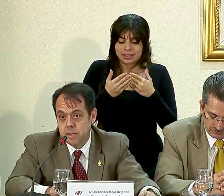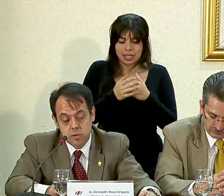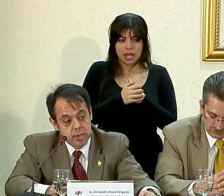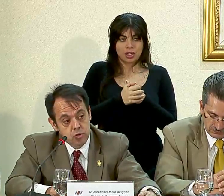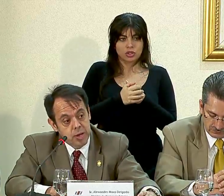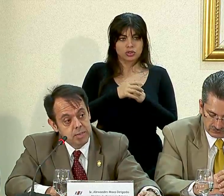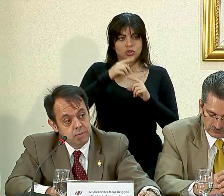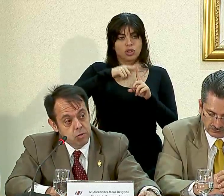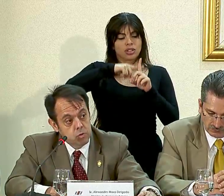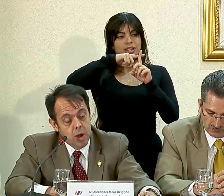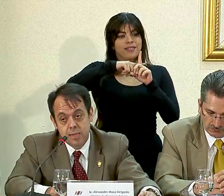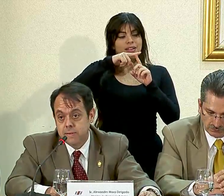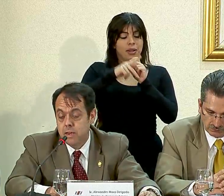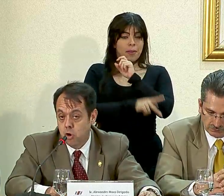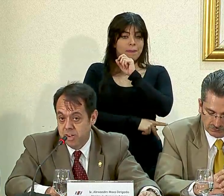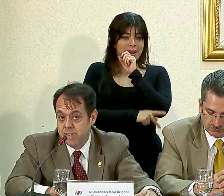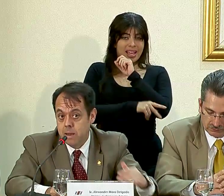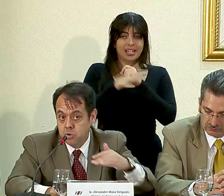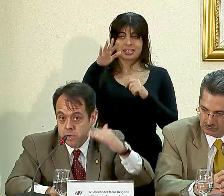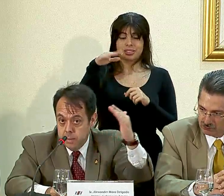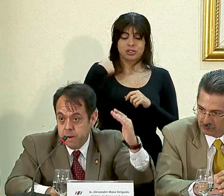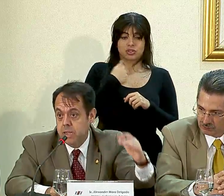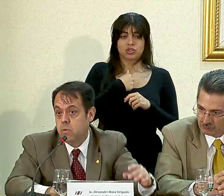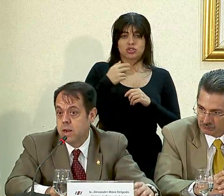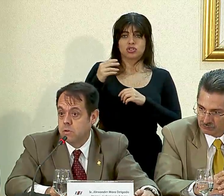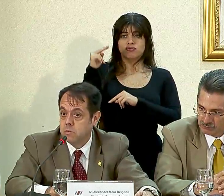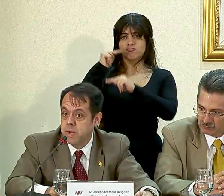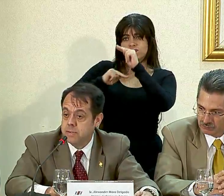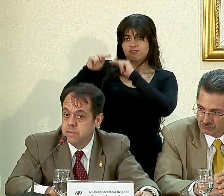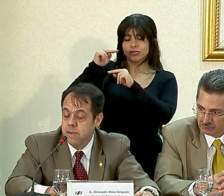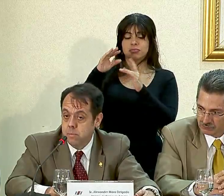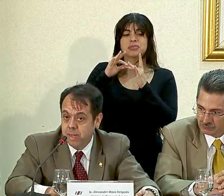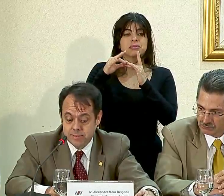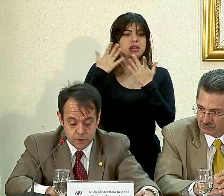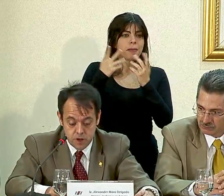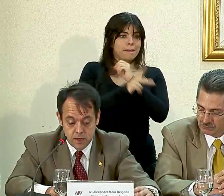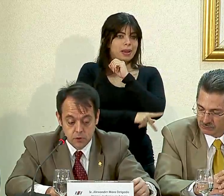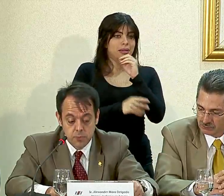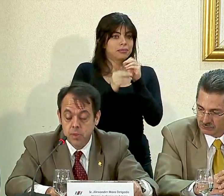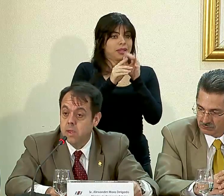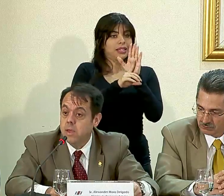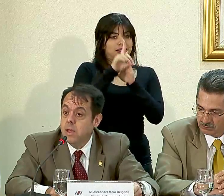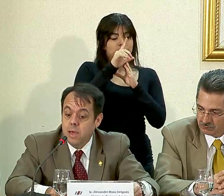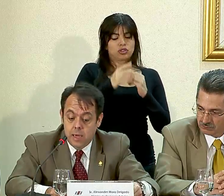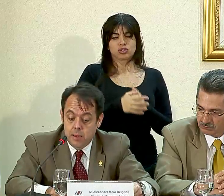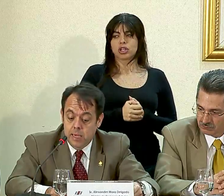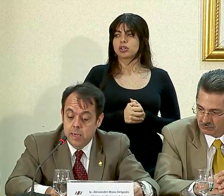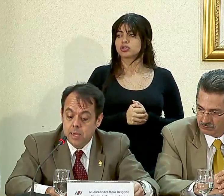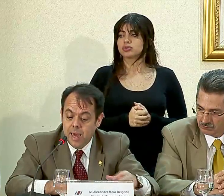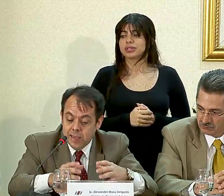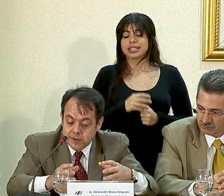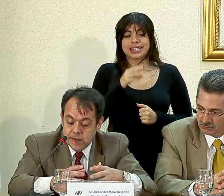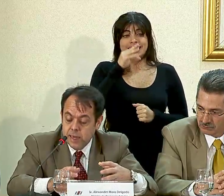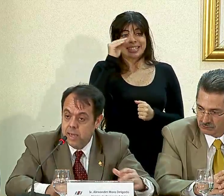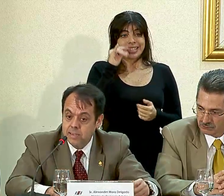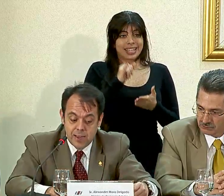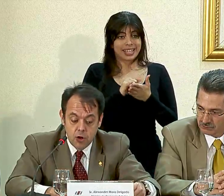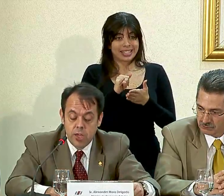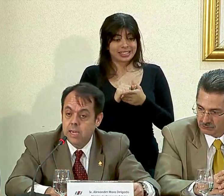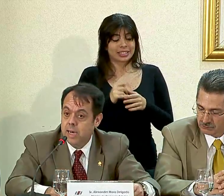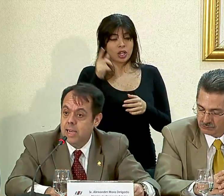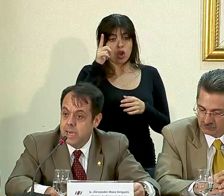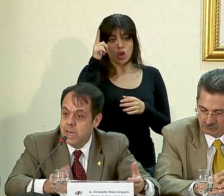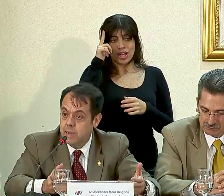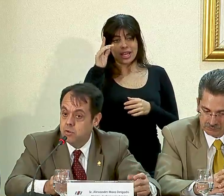estándares de los países con los cuales comerciamos, en particular con los países más desarrollados. Y